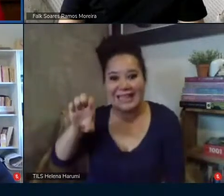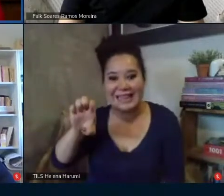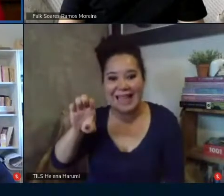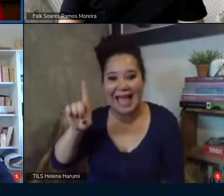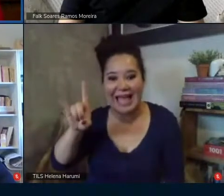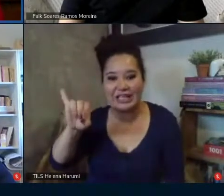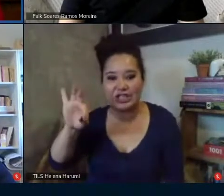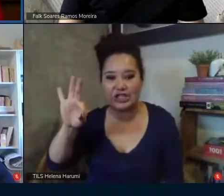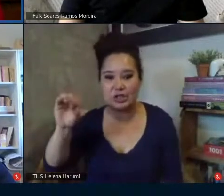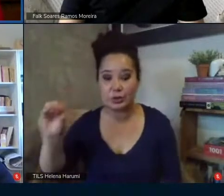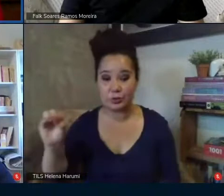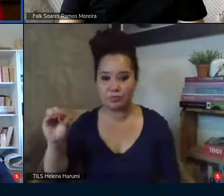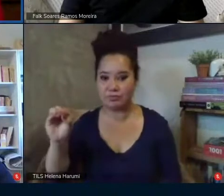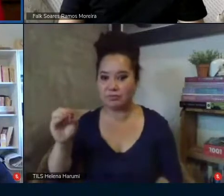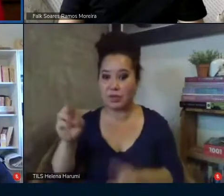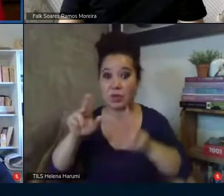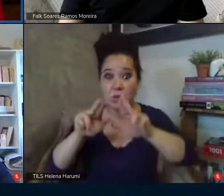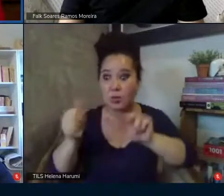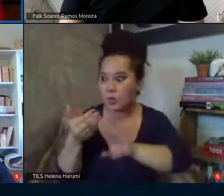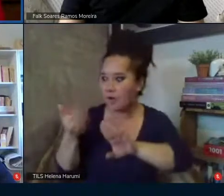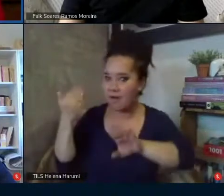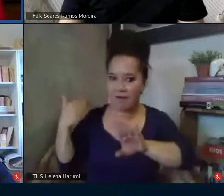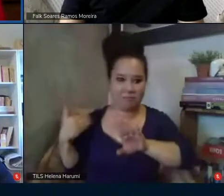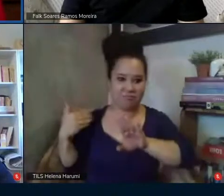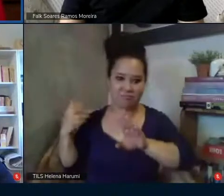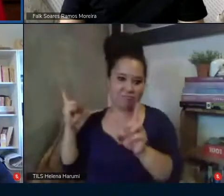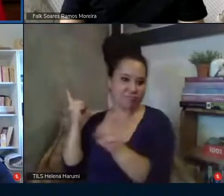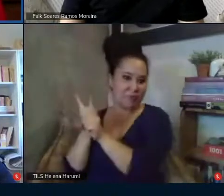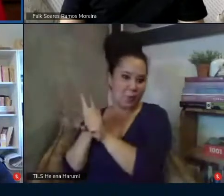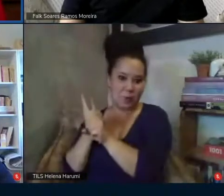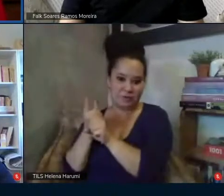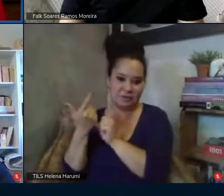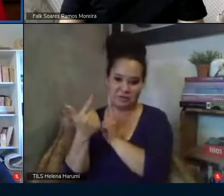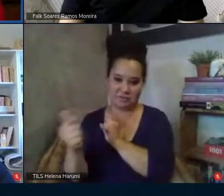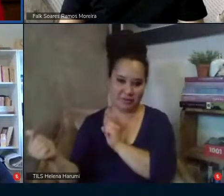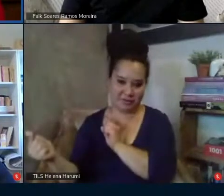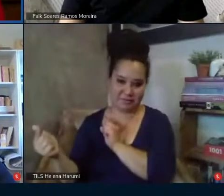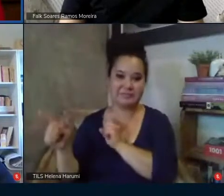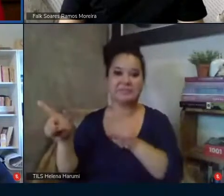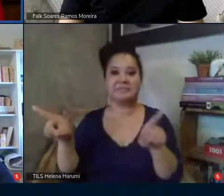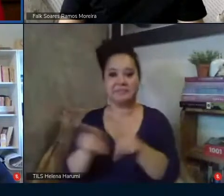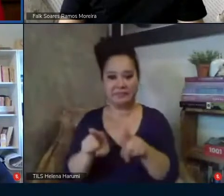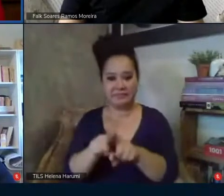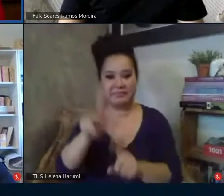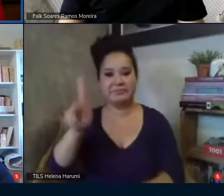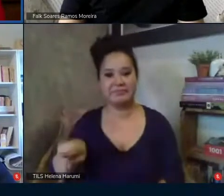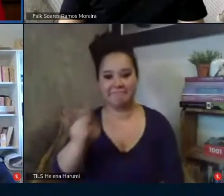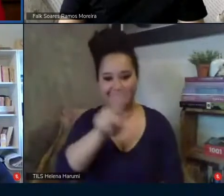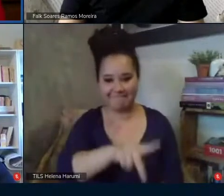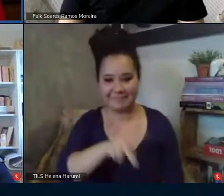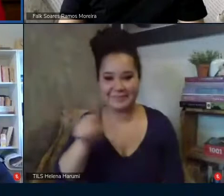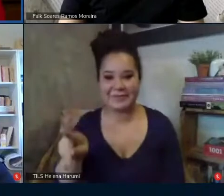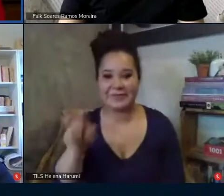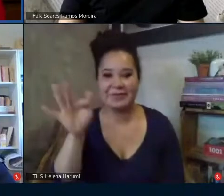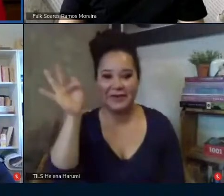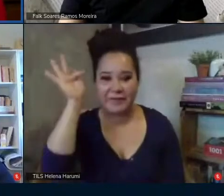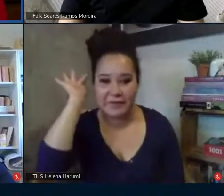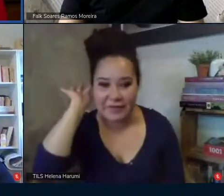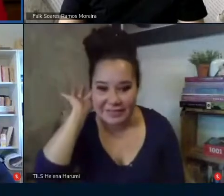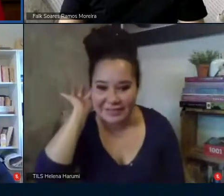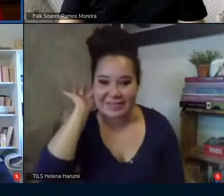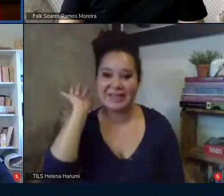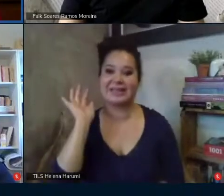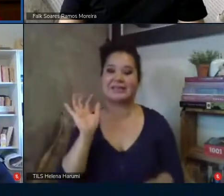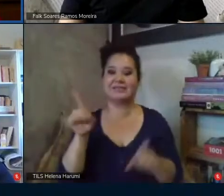A professora Franciele concorda também com o trabalho, é muito bom,